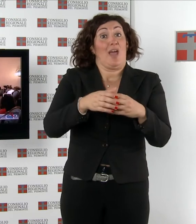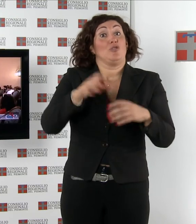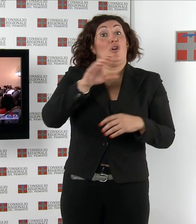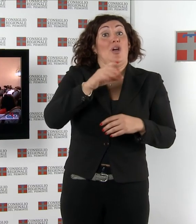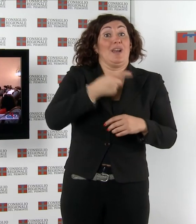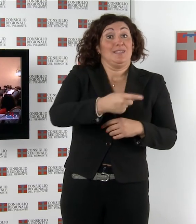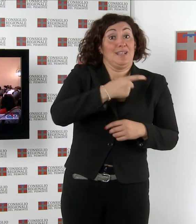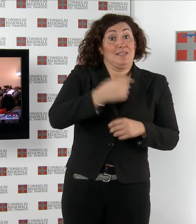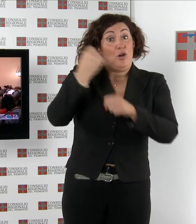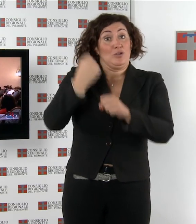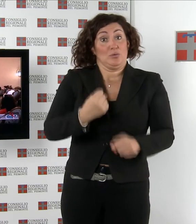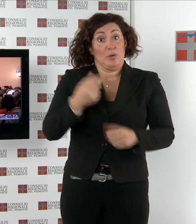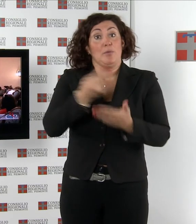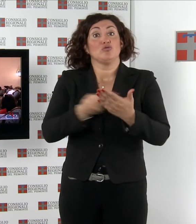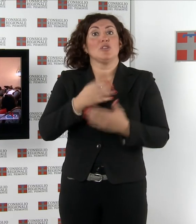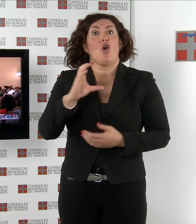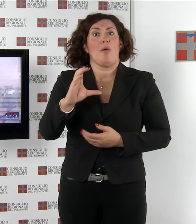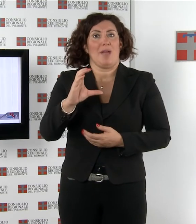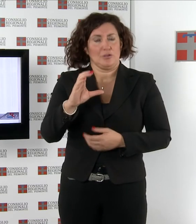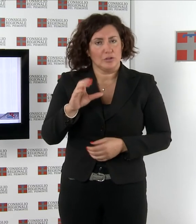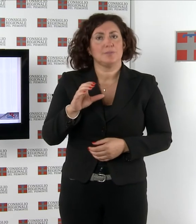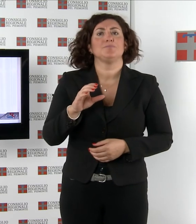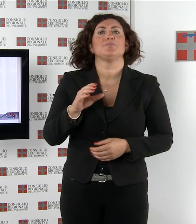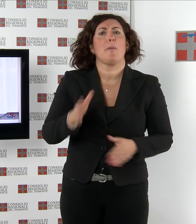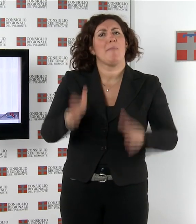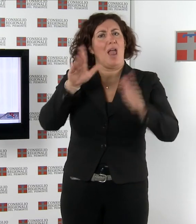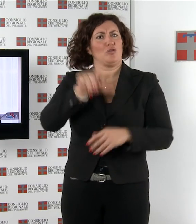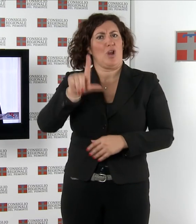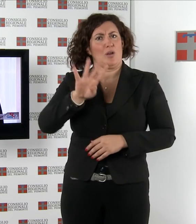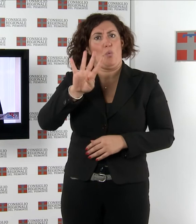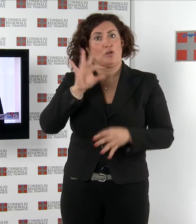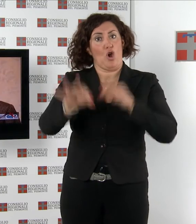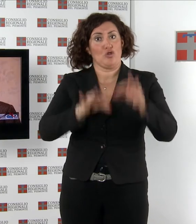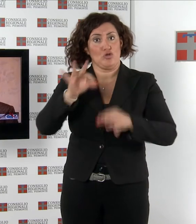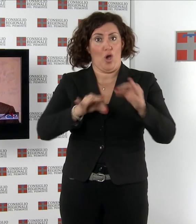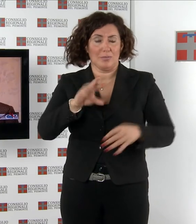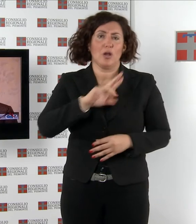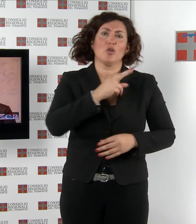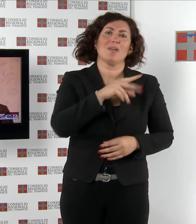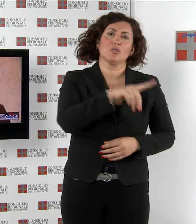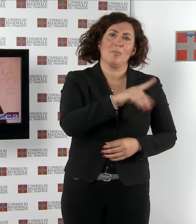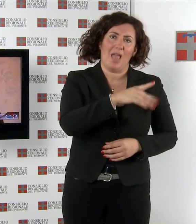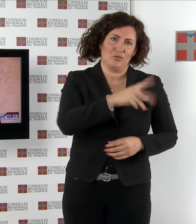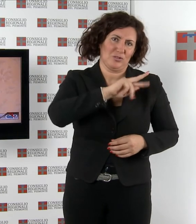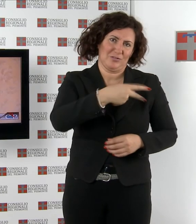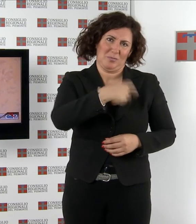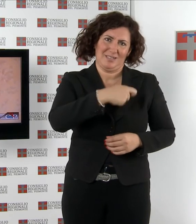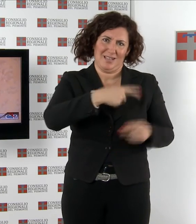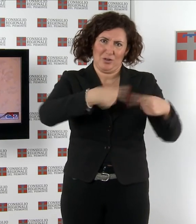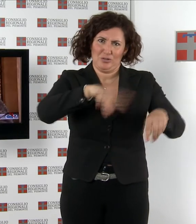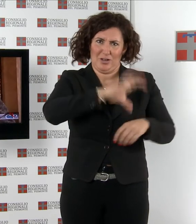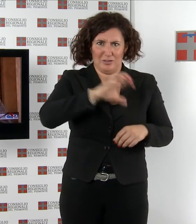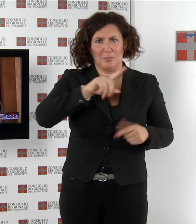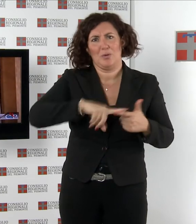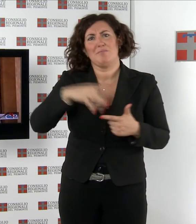Comenius. Il 4 ottobre a Palazzo Lascaris il vicepresidente del Consiglio regionale Roberto Placido, il presidente dell'ANED Ferruccio